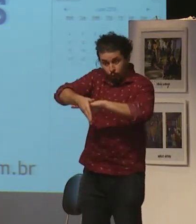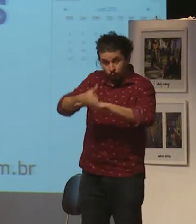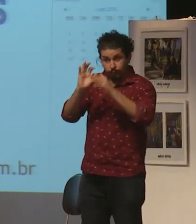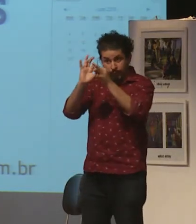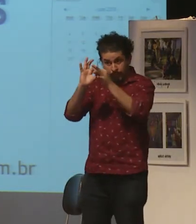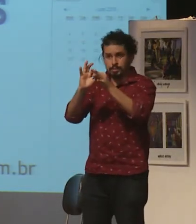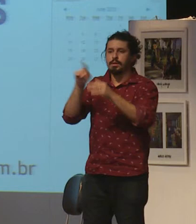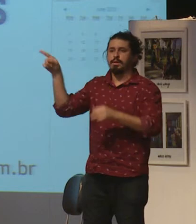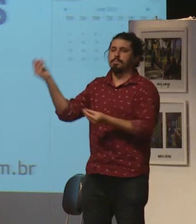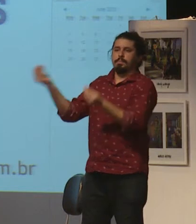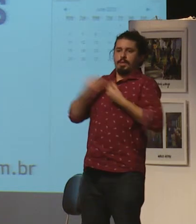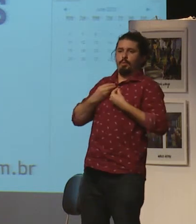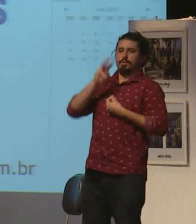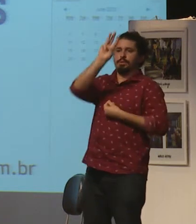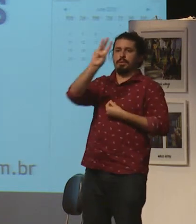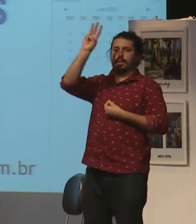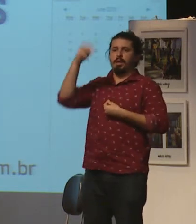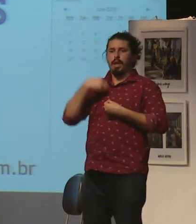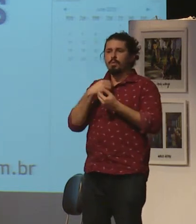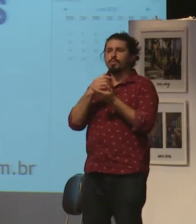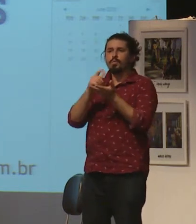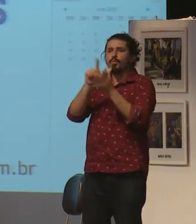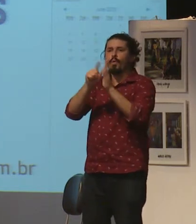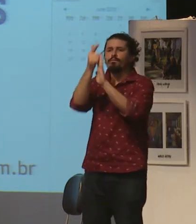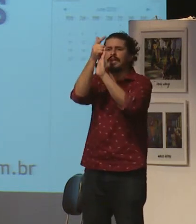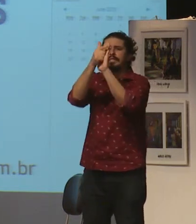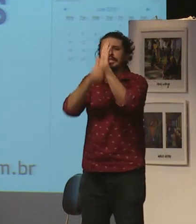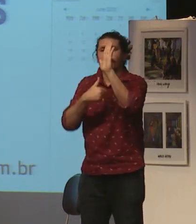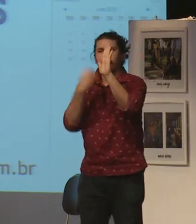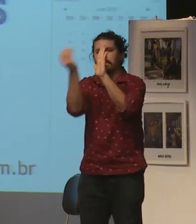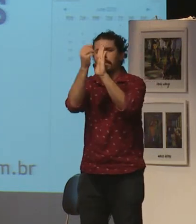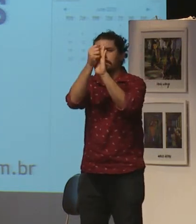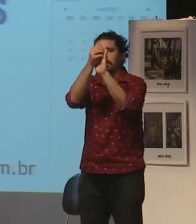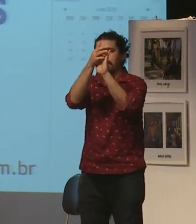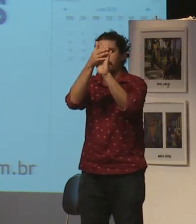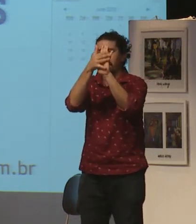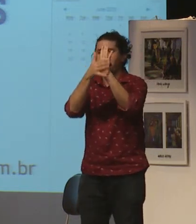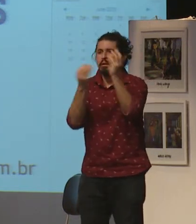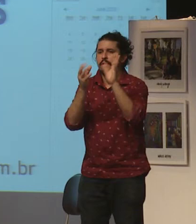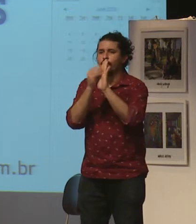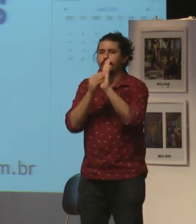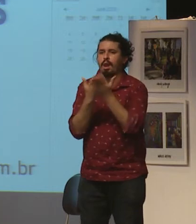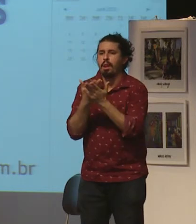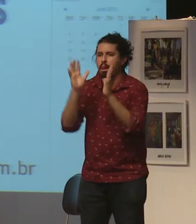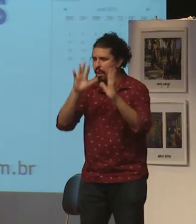Assim, quando você entrava na FENES, no site da FENES, o portal assim, era muito vazio, ele não tinha nada, aquele portal, não